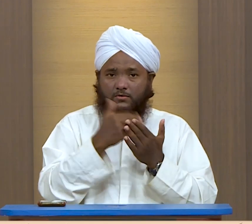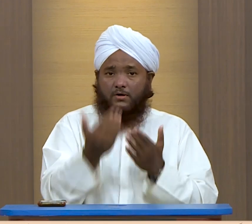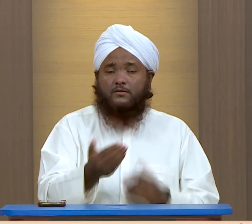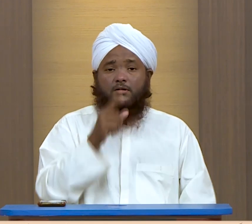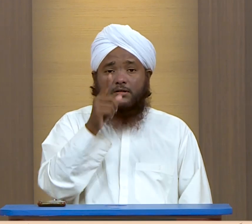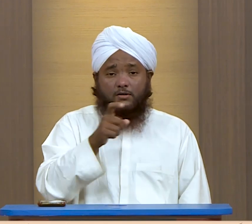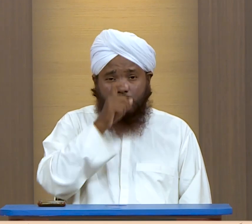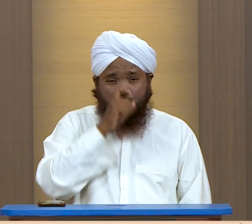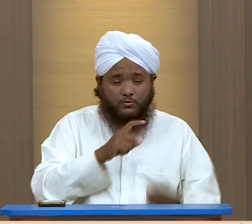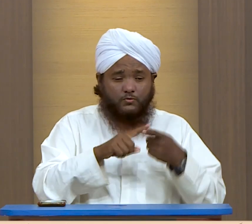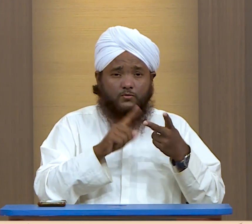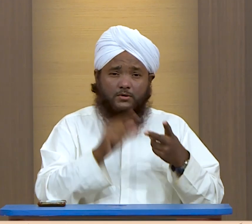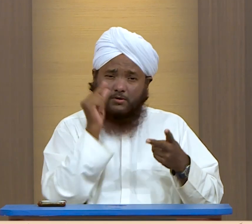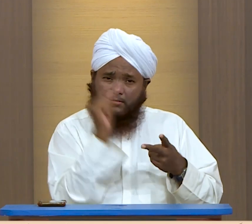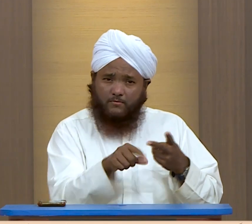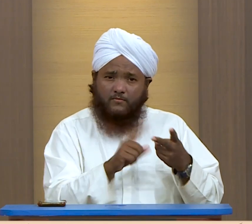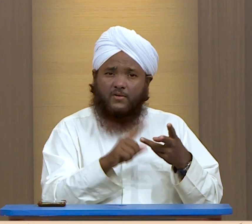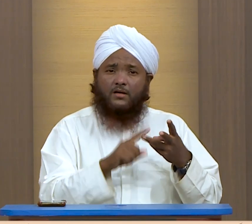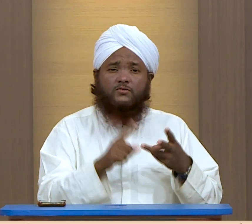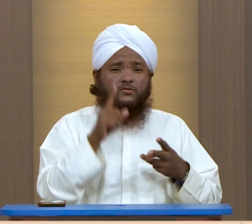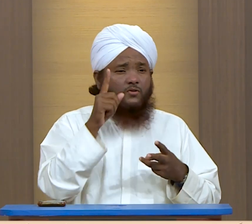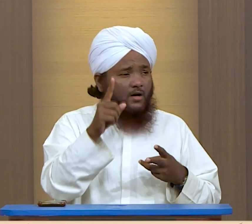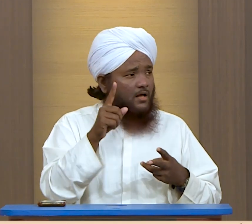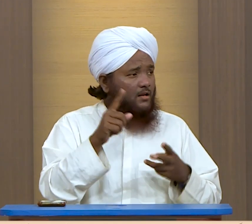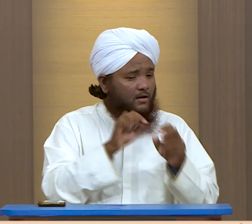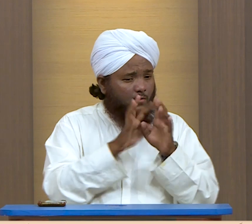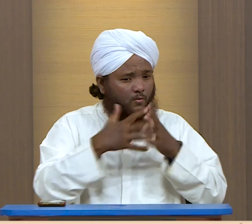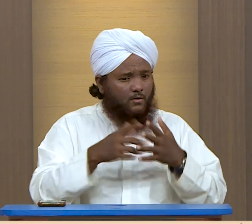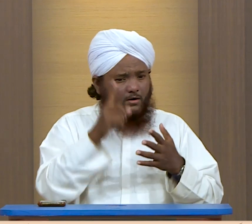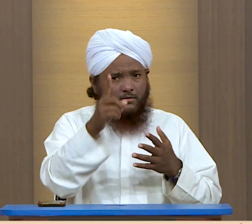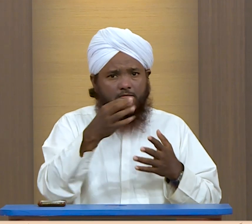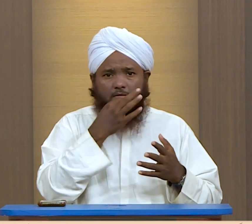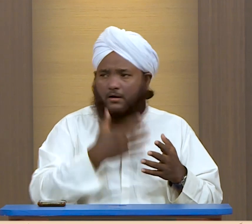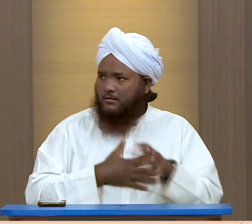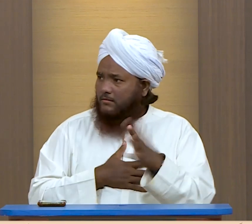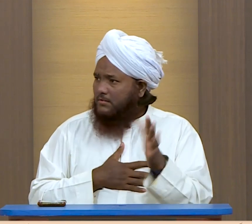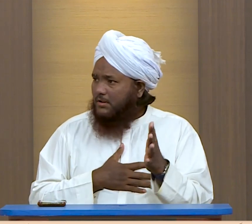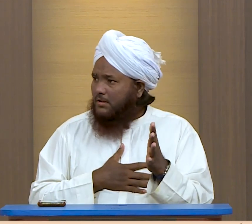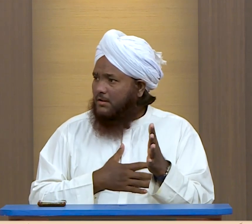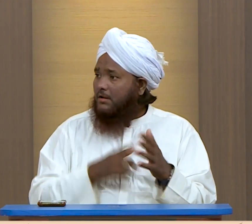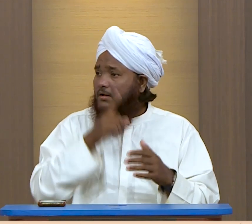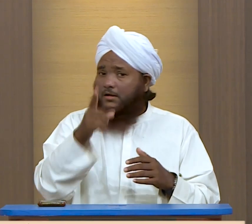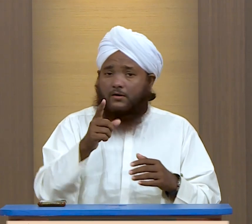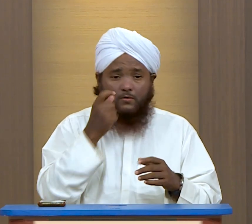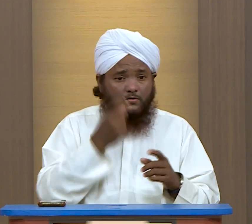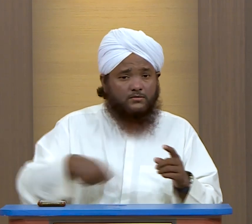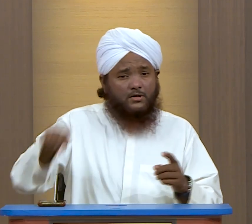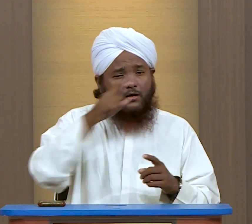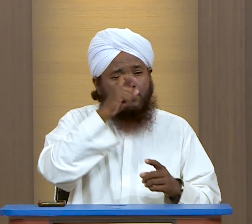بہتان وہی باندھتے ہیں جو اللہ پاک کی آیتوں پر ایمان نہیں رکھتے اور وہی جھوٹے ہیں۔ حضرت علامہ